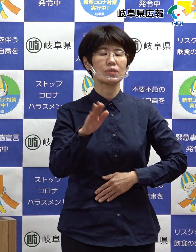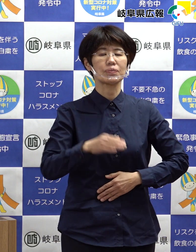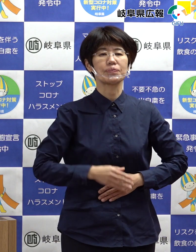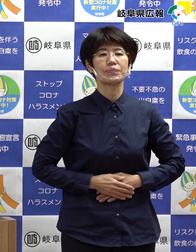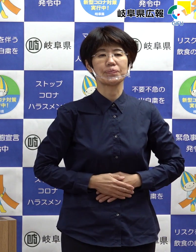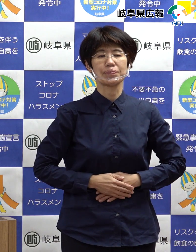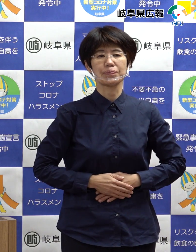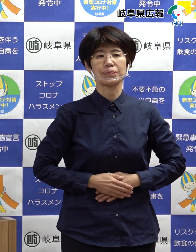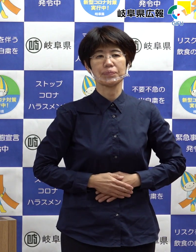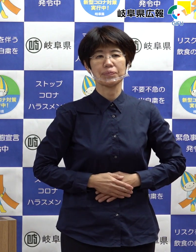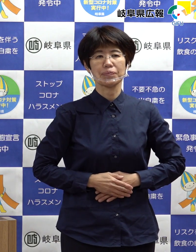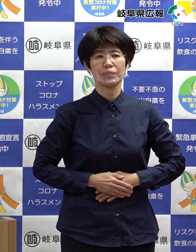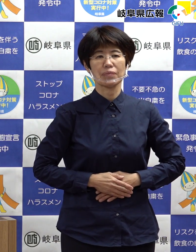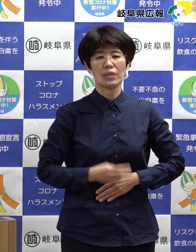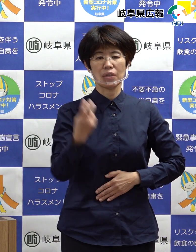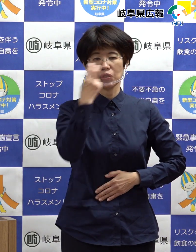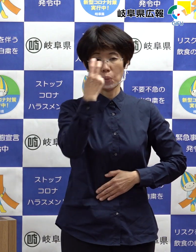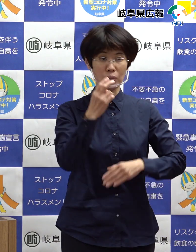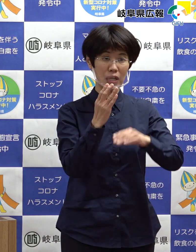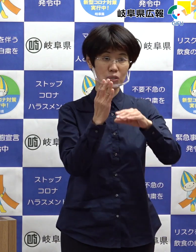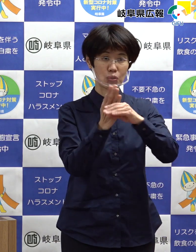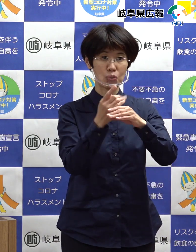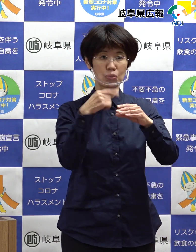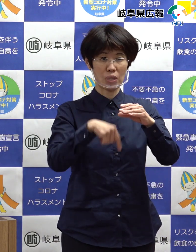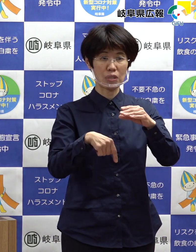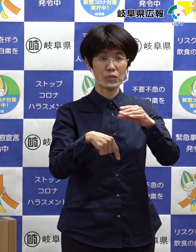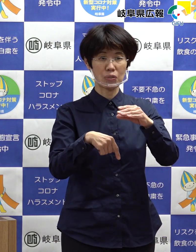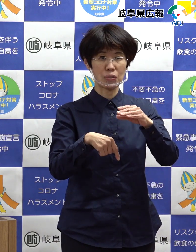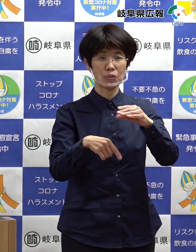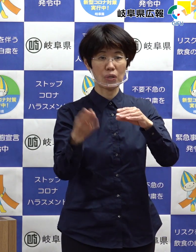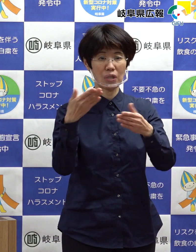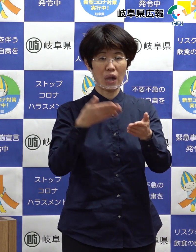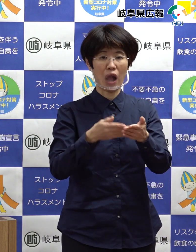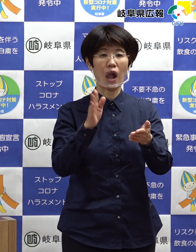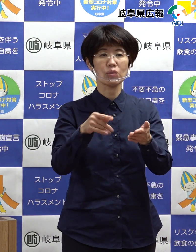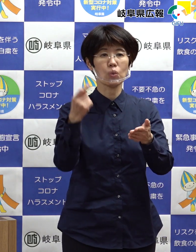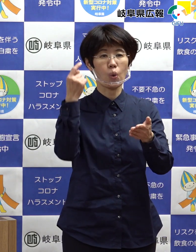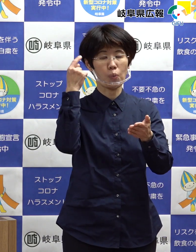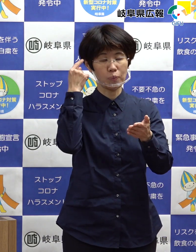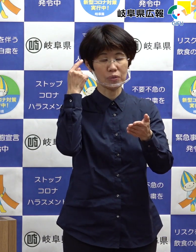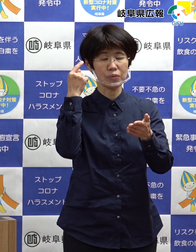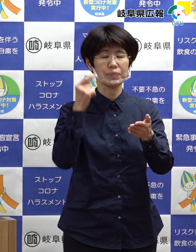まあ詳細調査中で、この後また堀市長からお話があると思いますが、